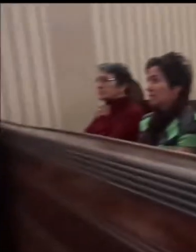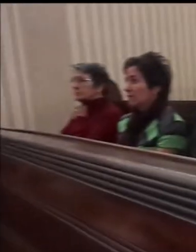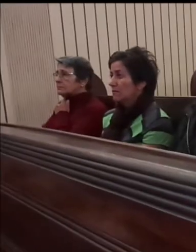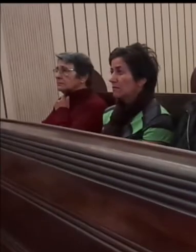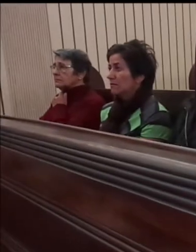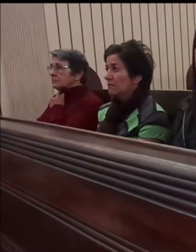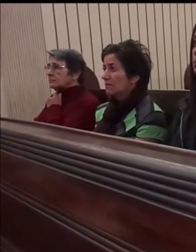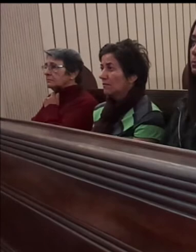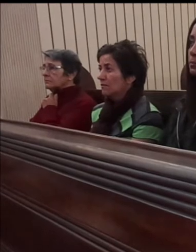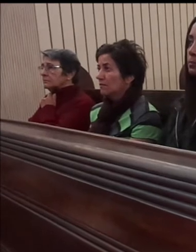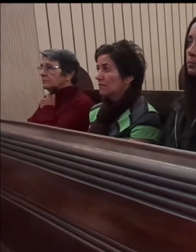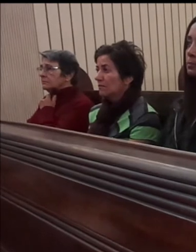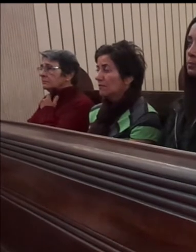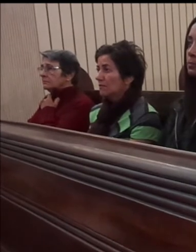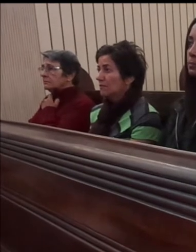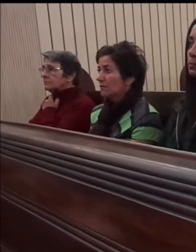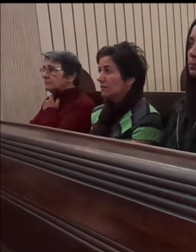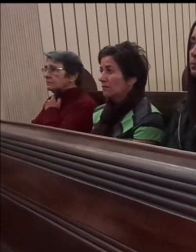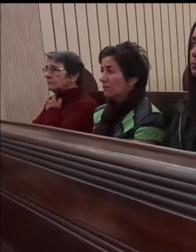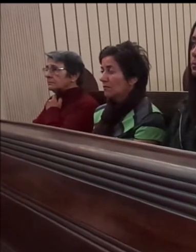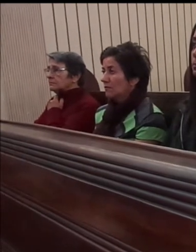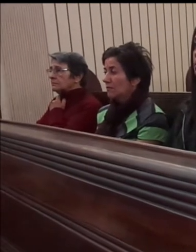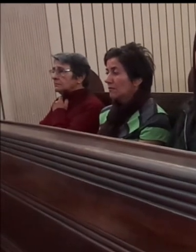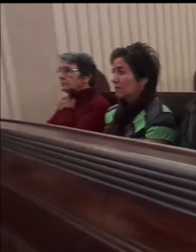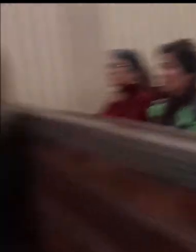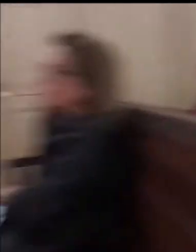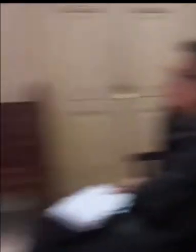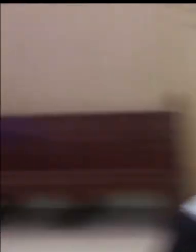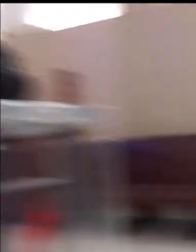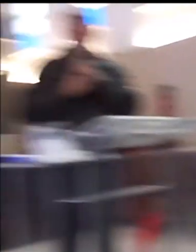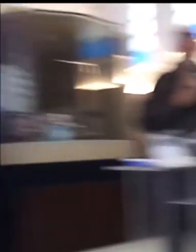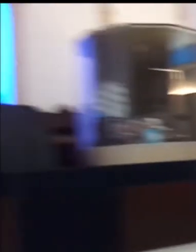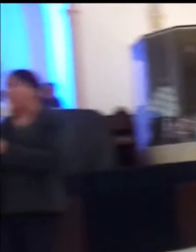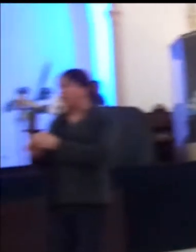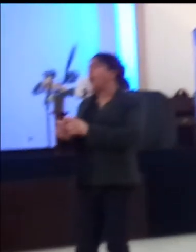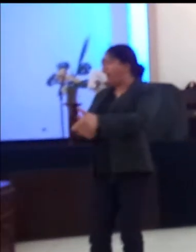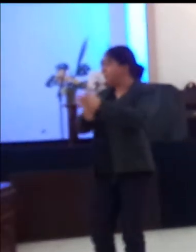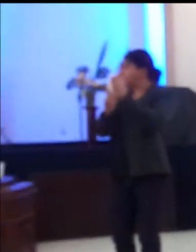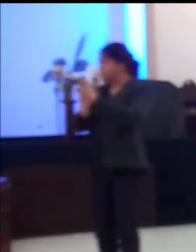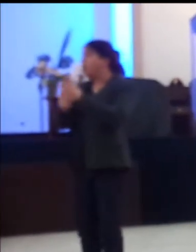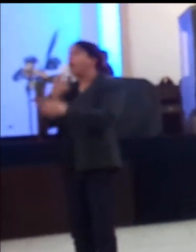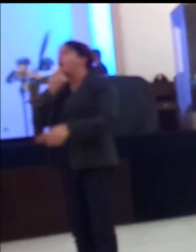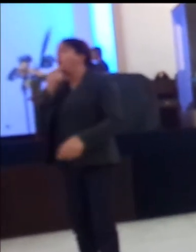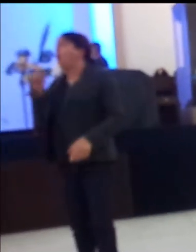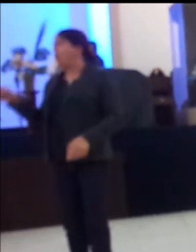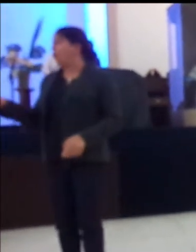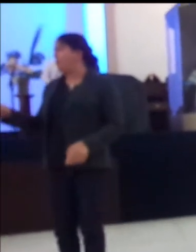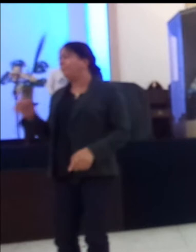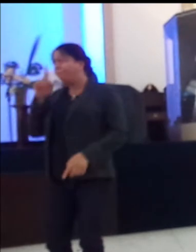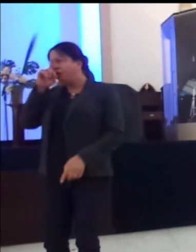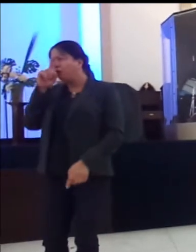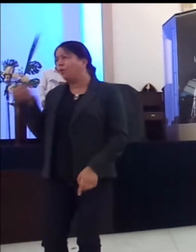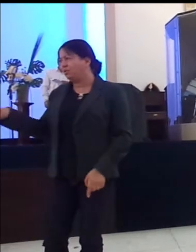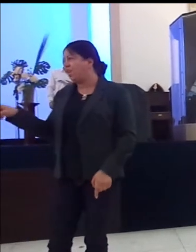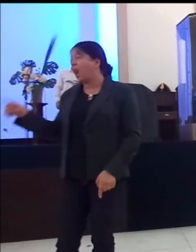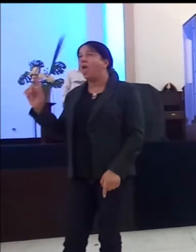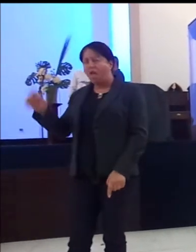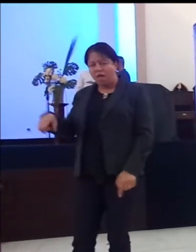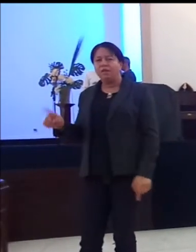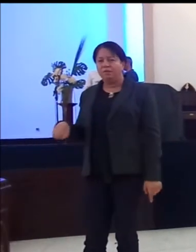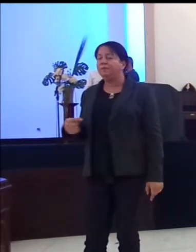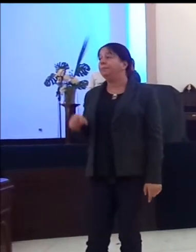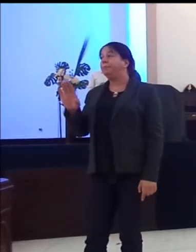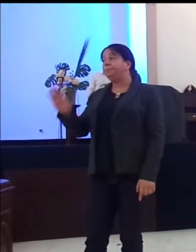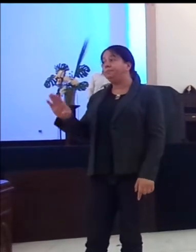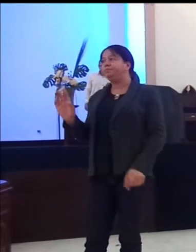duro, ele era um líder guerrilheiro, pegava em armas, era um homem perigoso, Nelson Mandela.